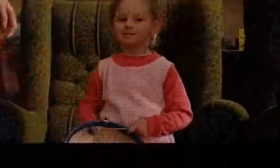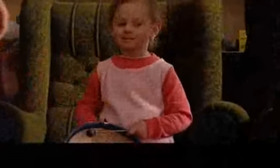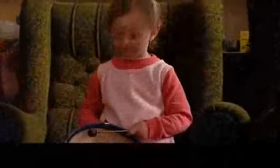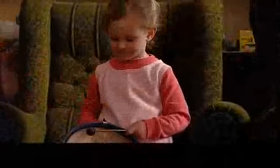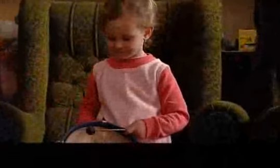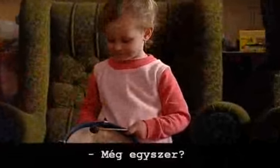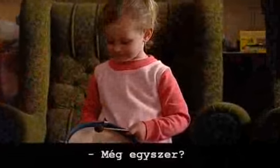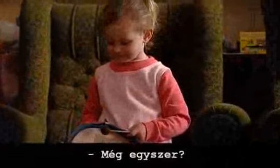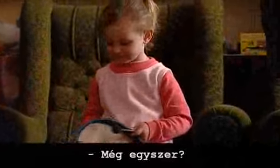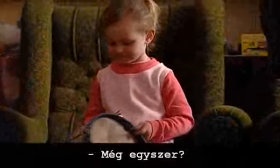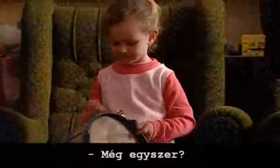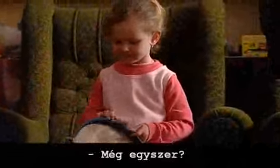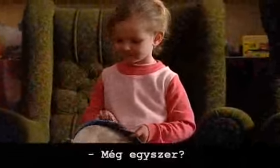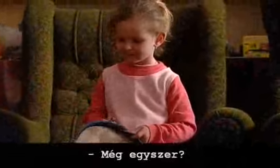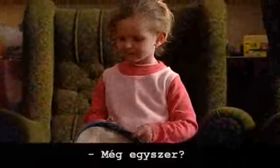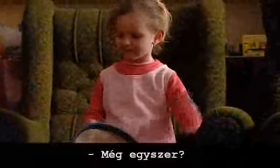Még egyszer?